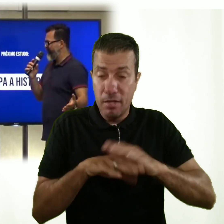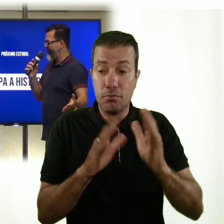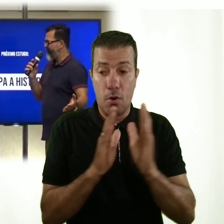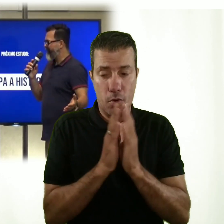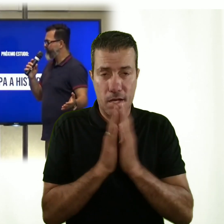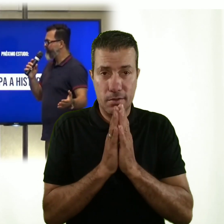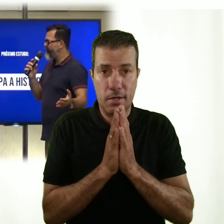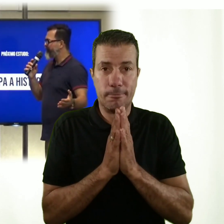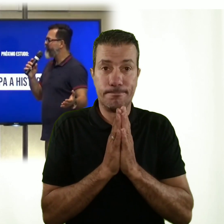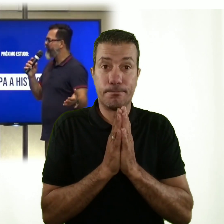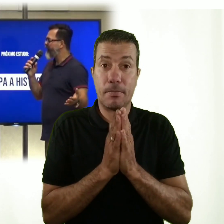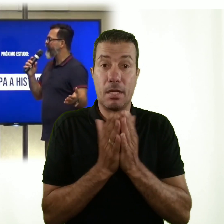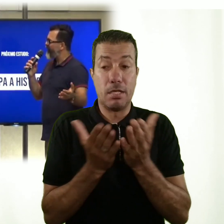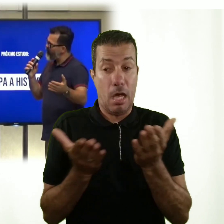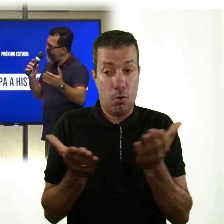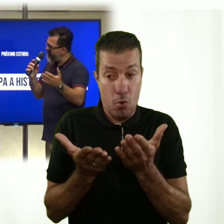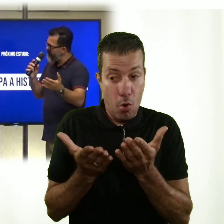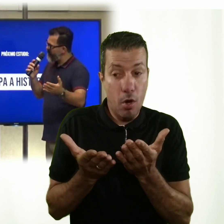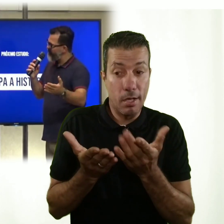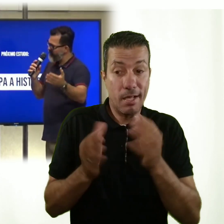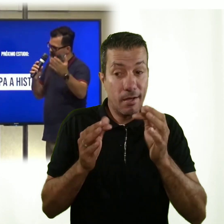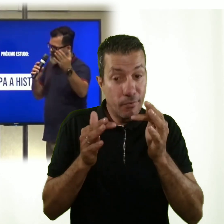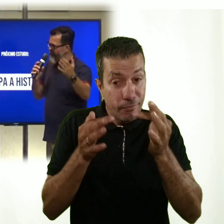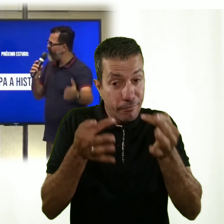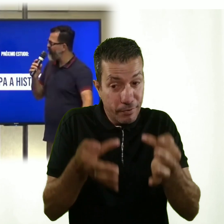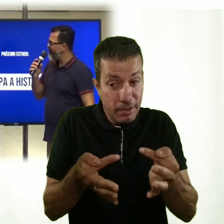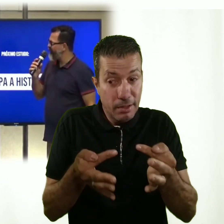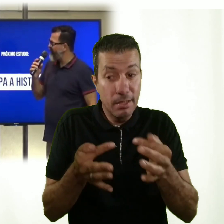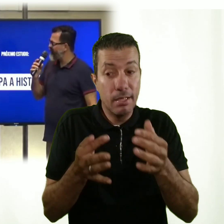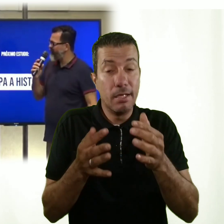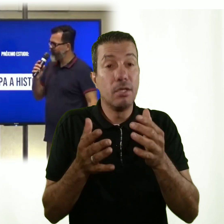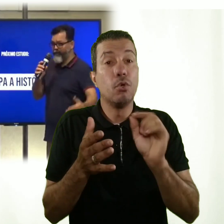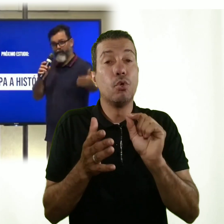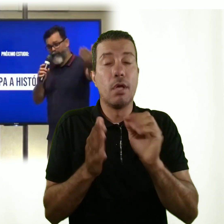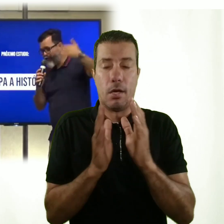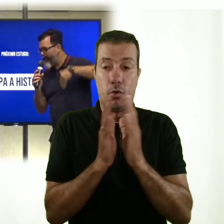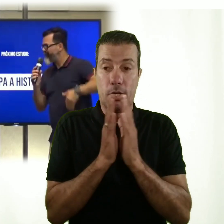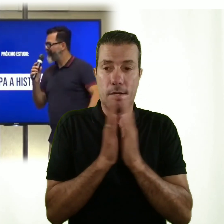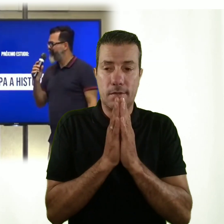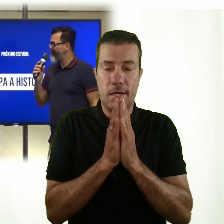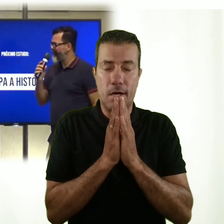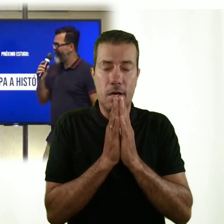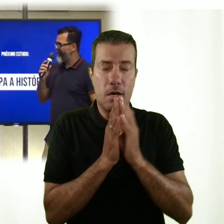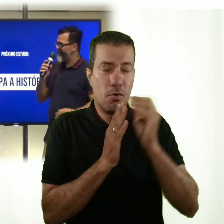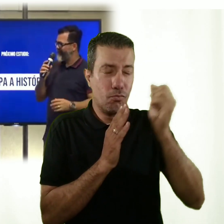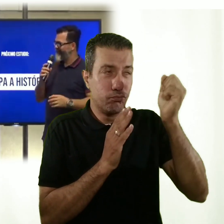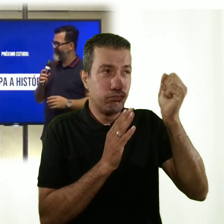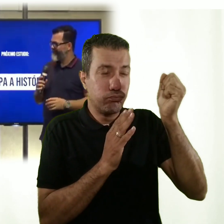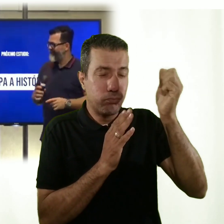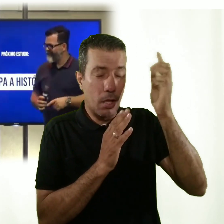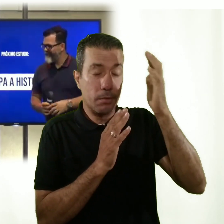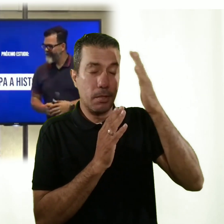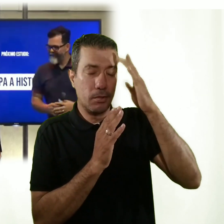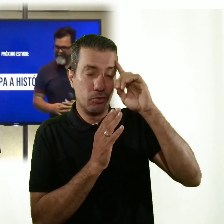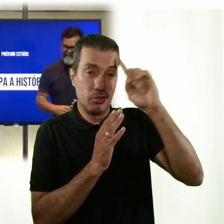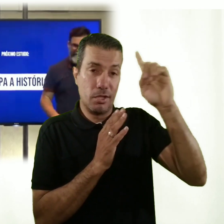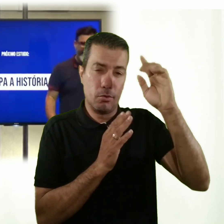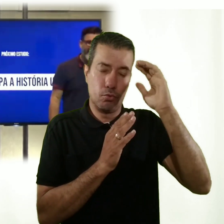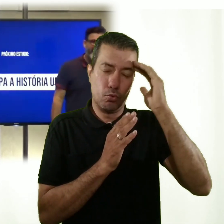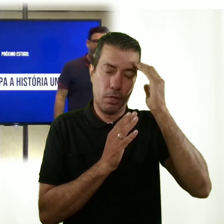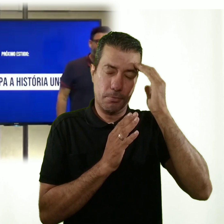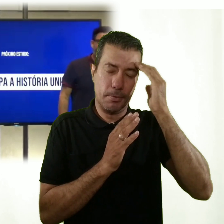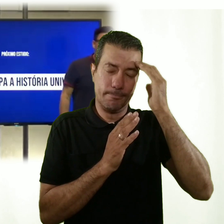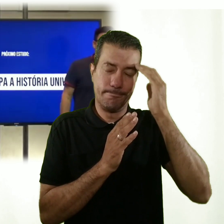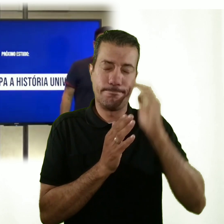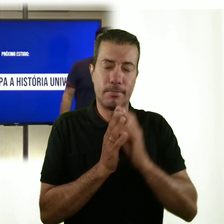a Bíblia. Que tal se a gente terminar agora com uma oração, pedindo entendimento a Deus pelo que recebemos essa tarde? Vamos lá.